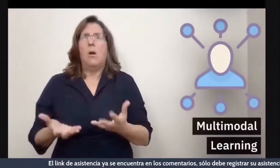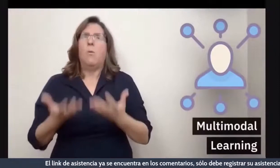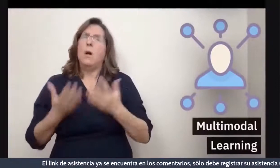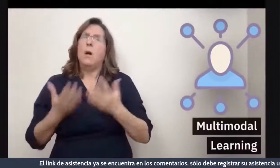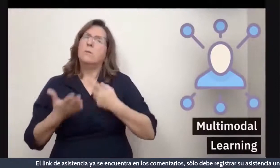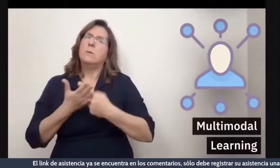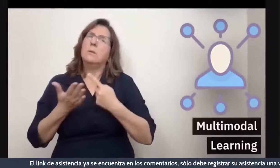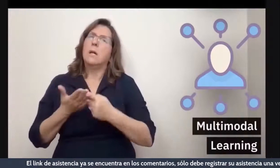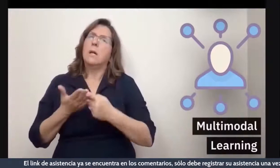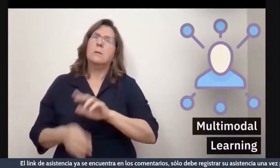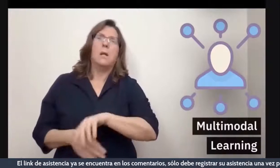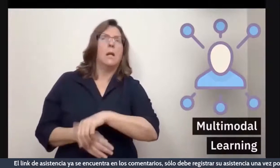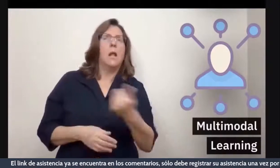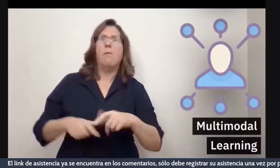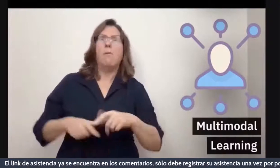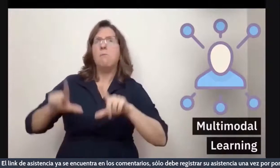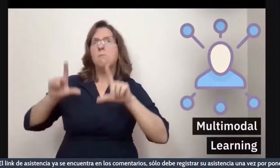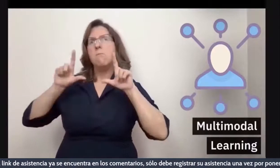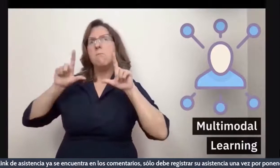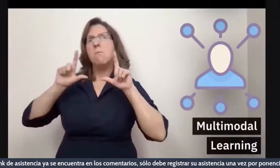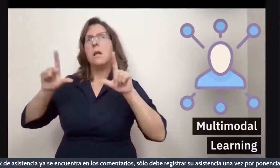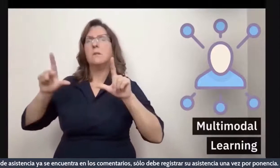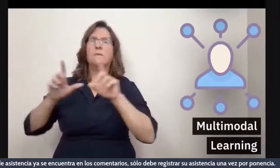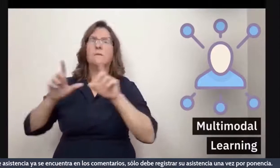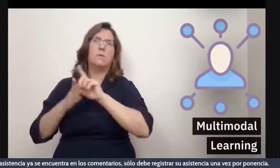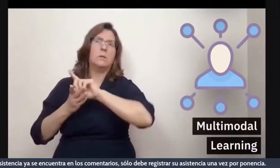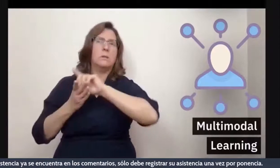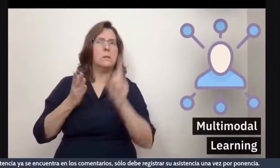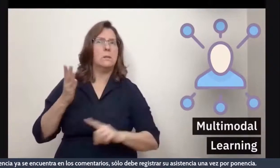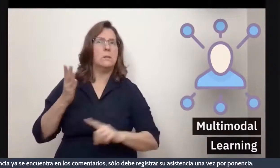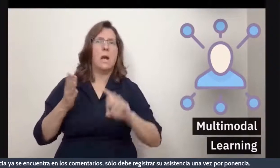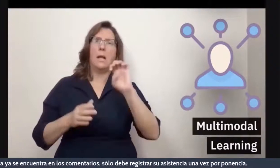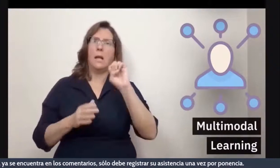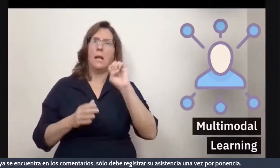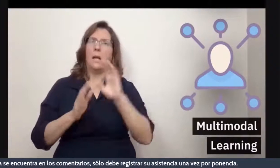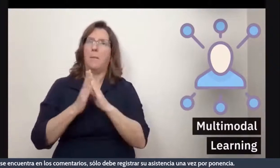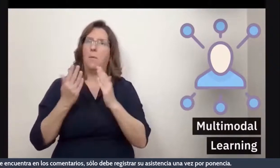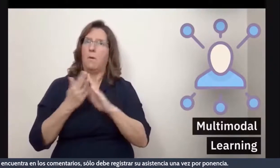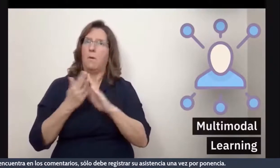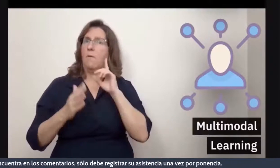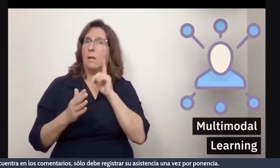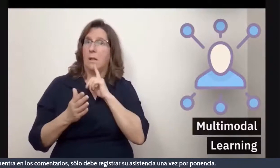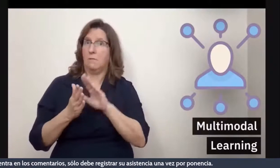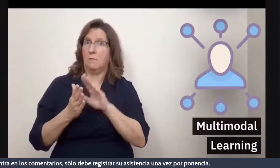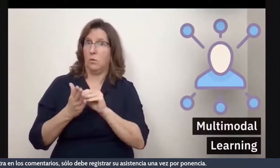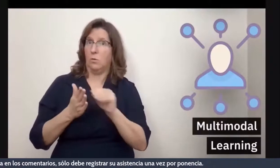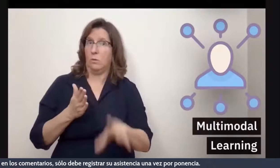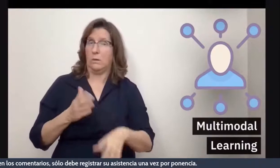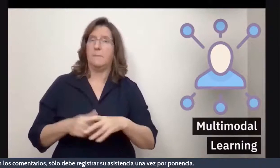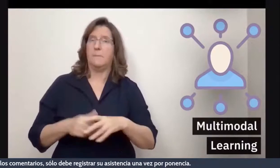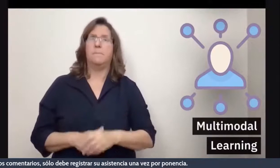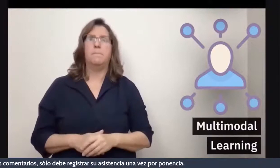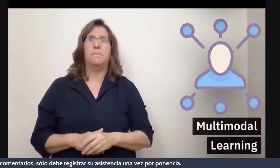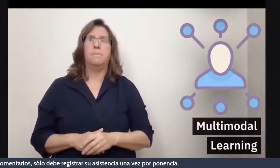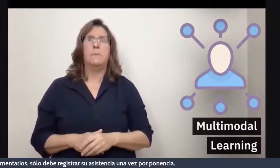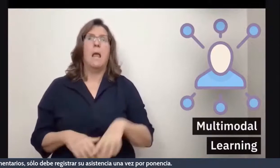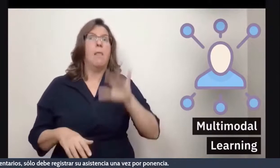Ahora, prestemos la atención al aprendizaje multimodal. El aprendizaje multimodal